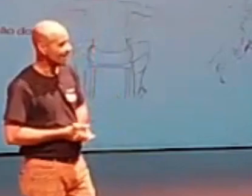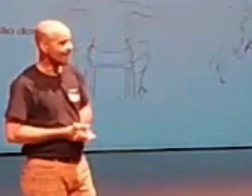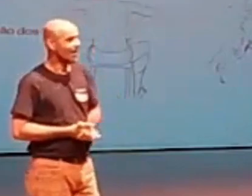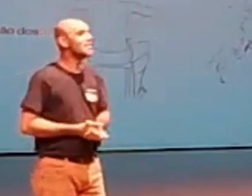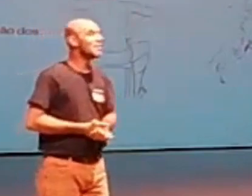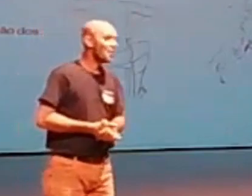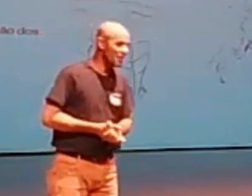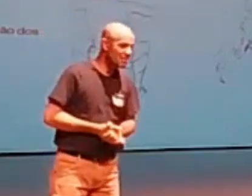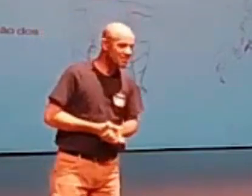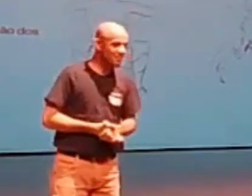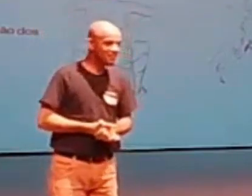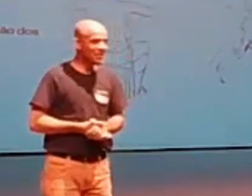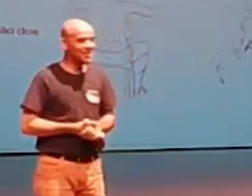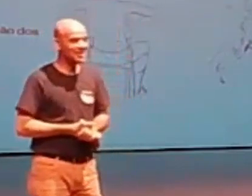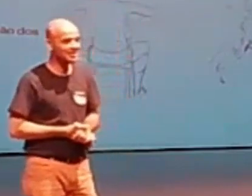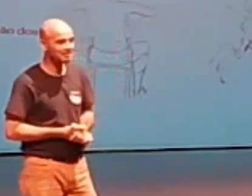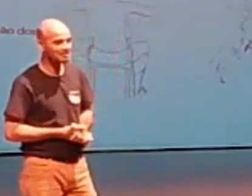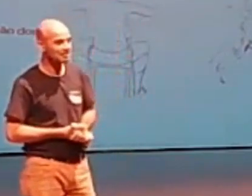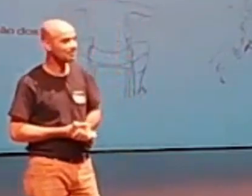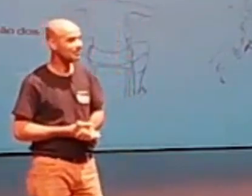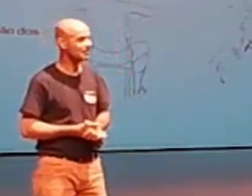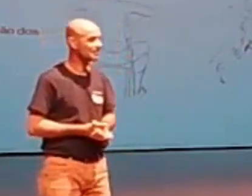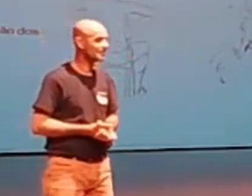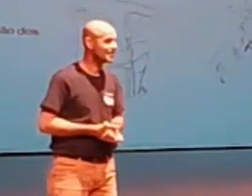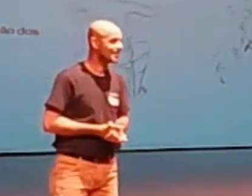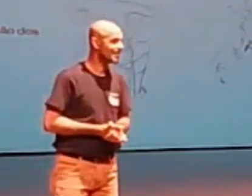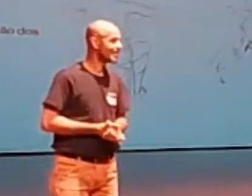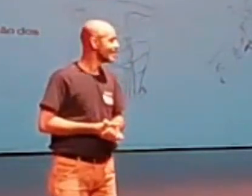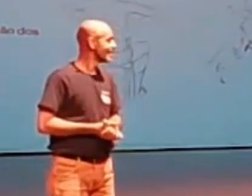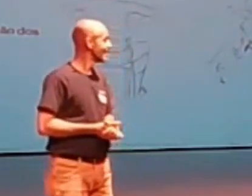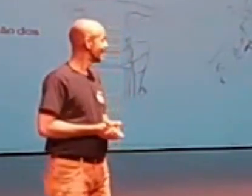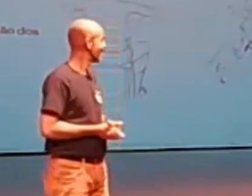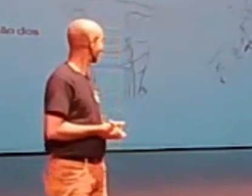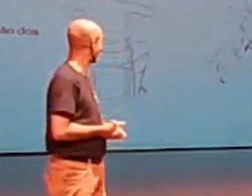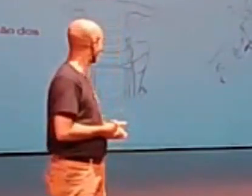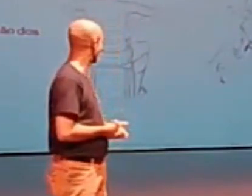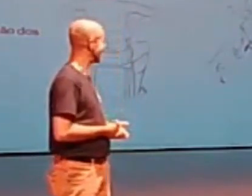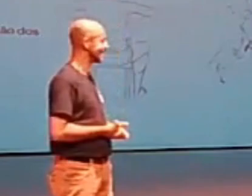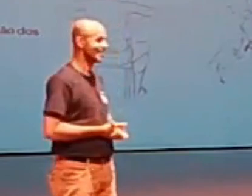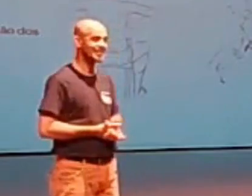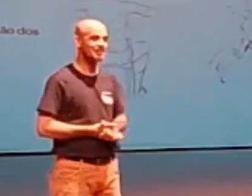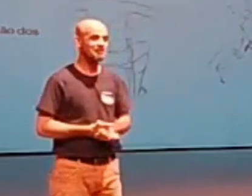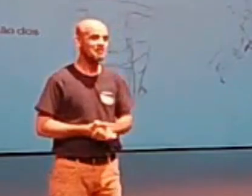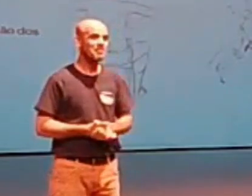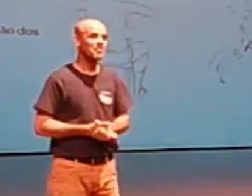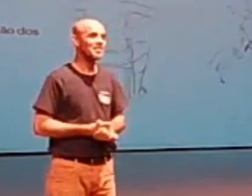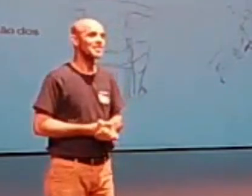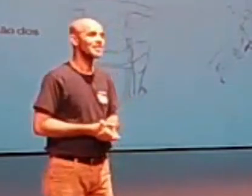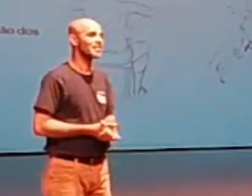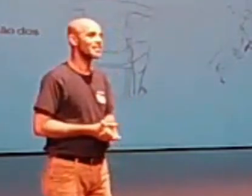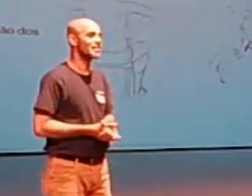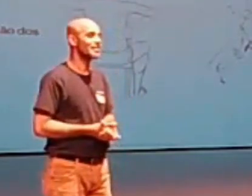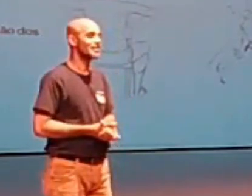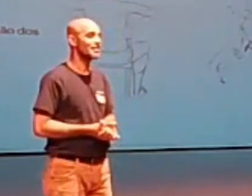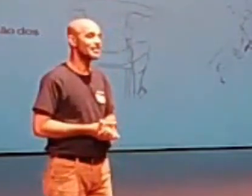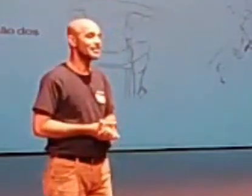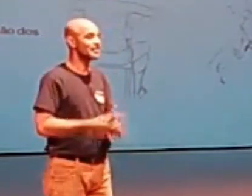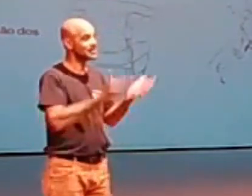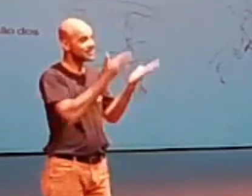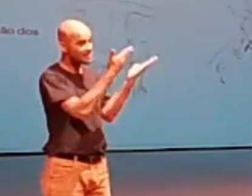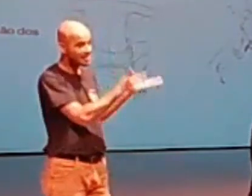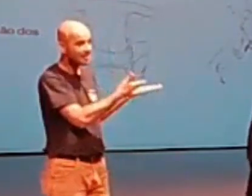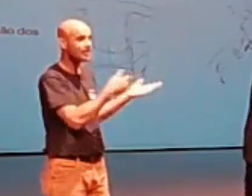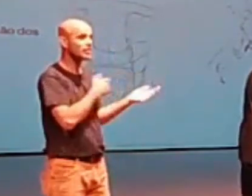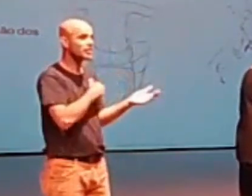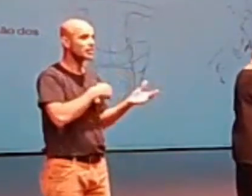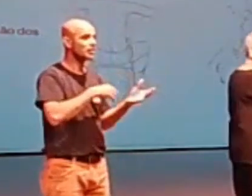Ok. Beleza, acabou meu tempo. Confirmou aqui. Ok. Então, o que a gente tem que fazer é